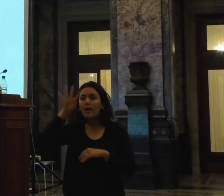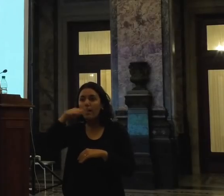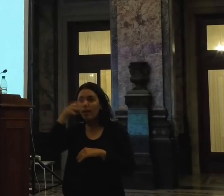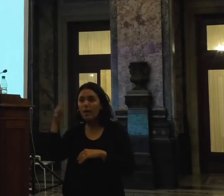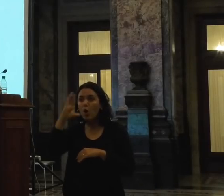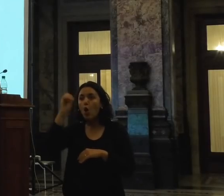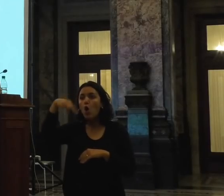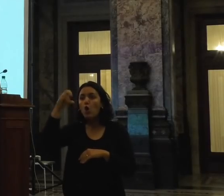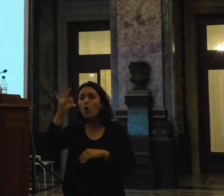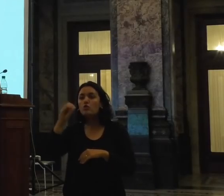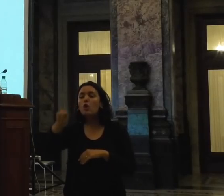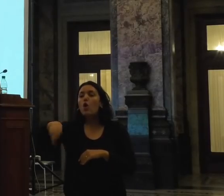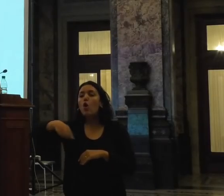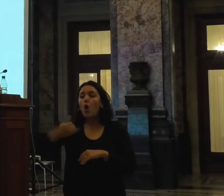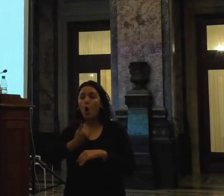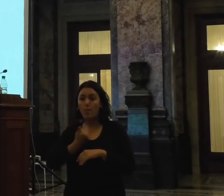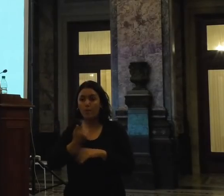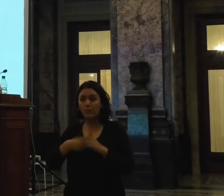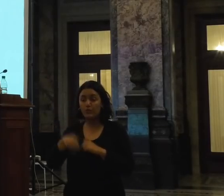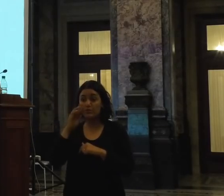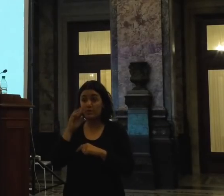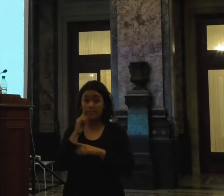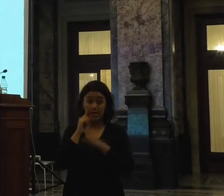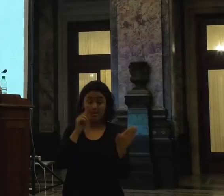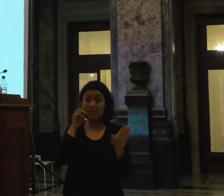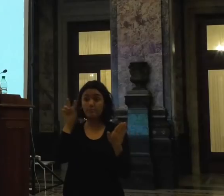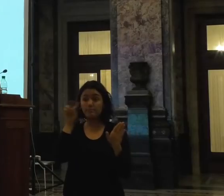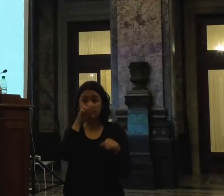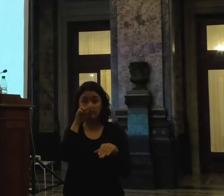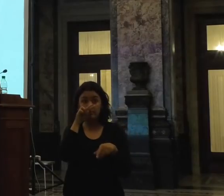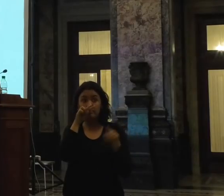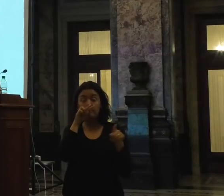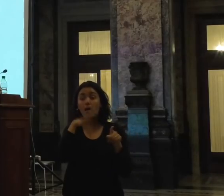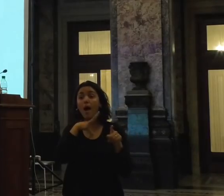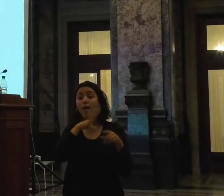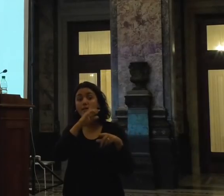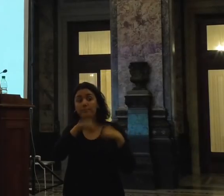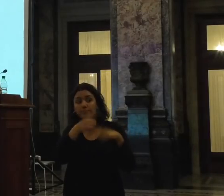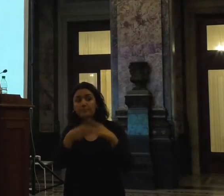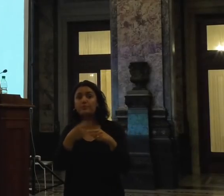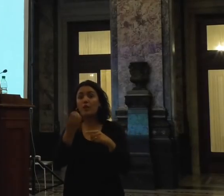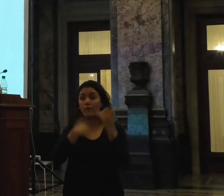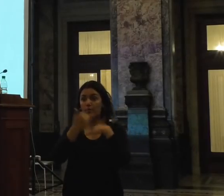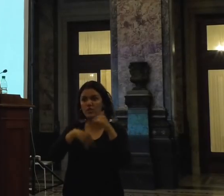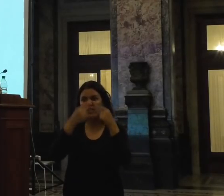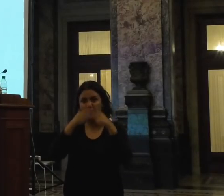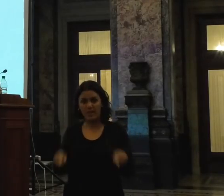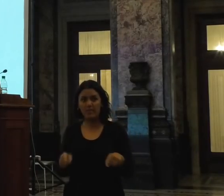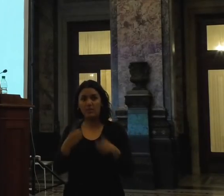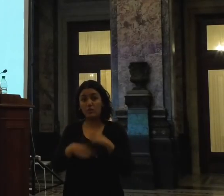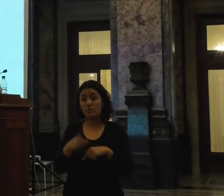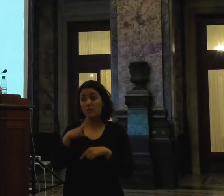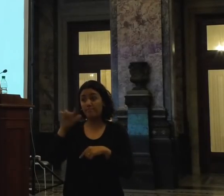que cuando mueve el ojo a la izquierda, uno estaría procesando una parte de información un poco diferente. Ahora sabemos que